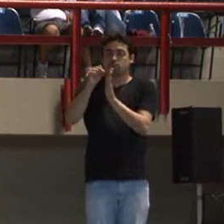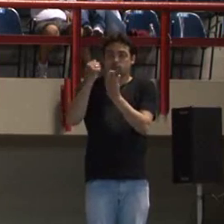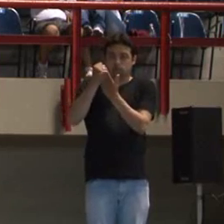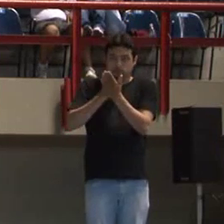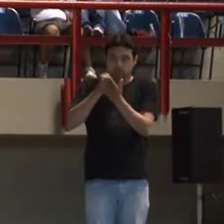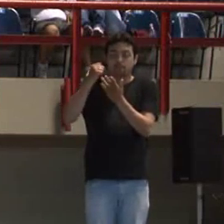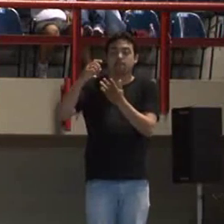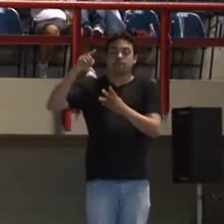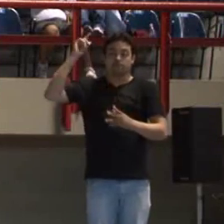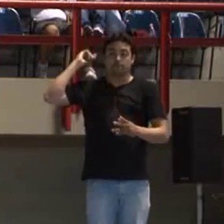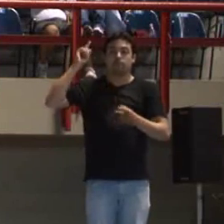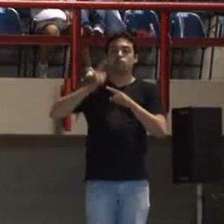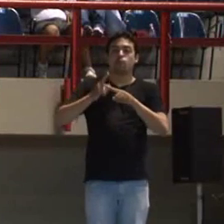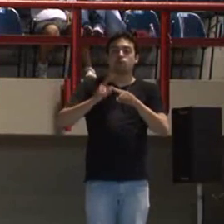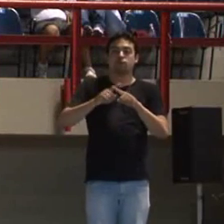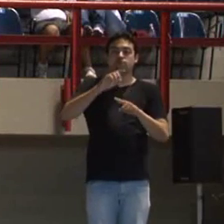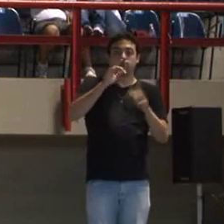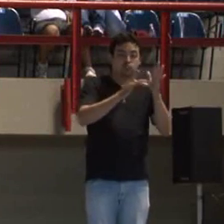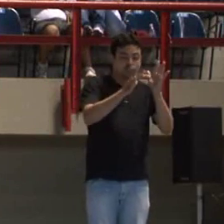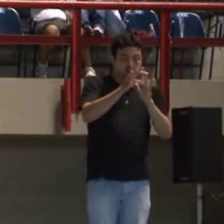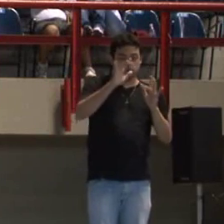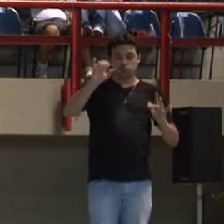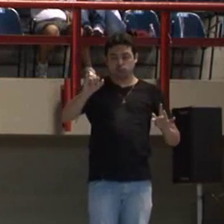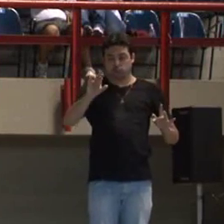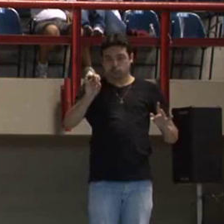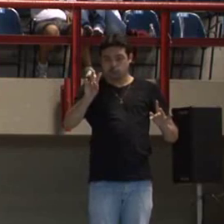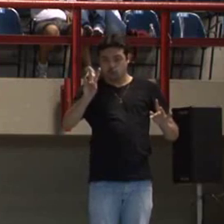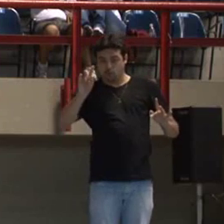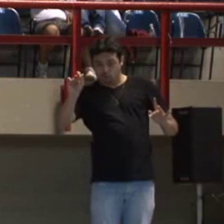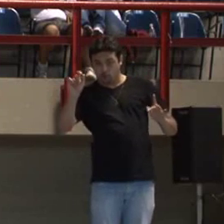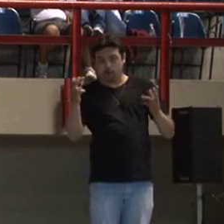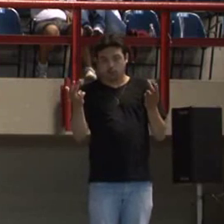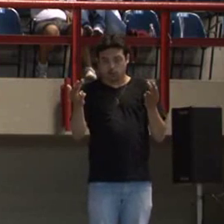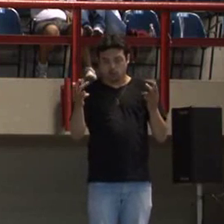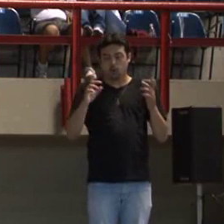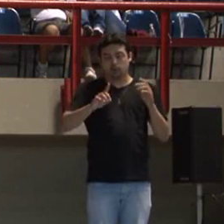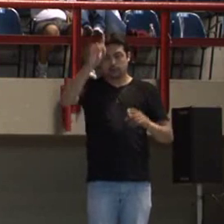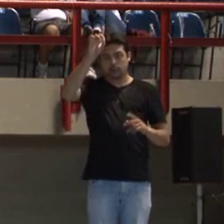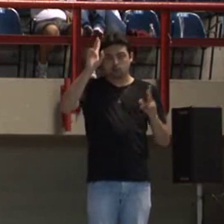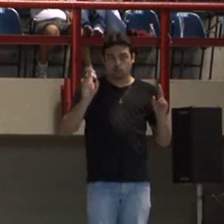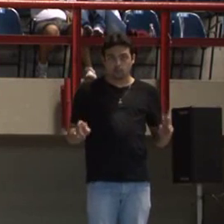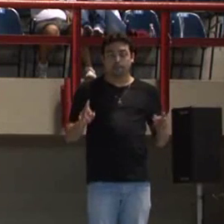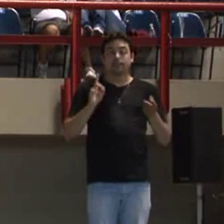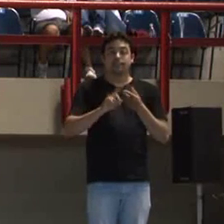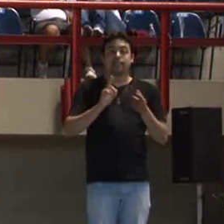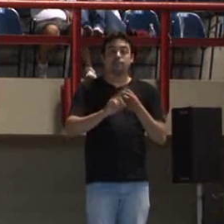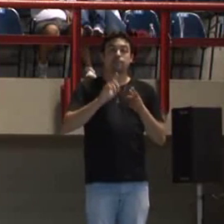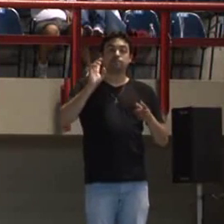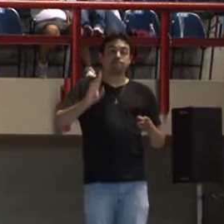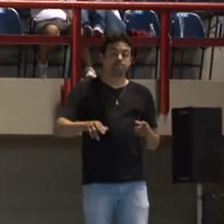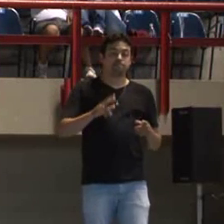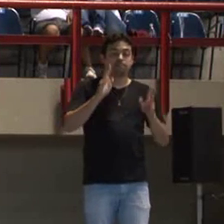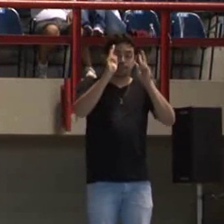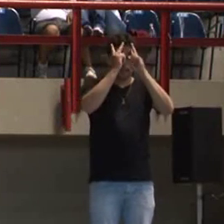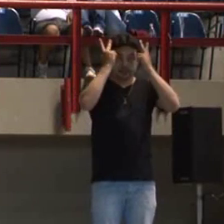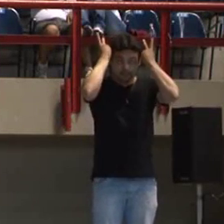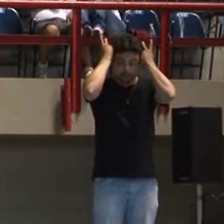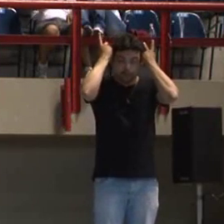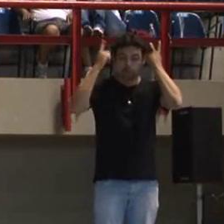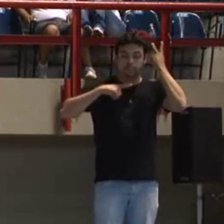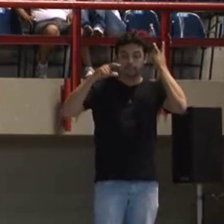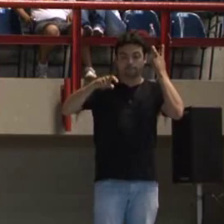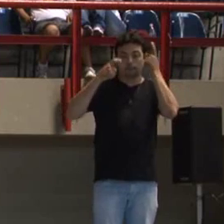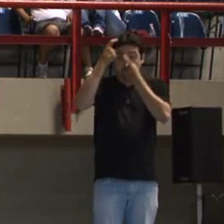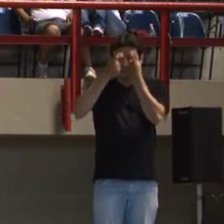cristão, Jesus e Jeová são o mesmo Deus, né, na Trindade Sagrada. Os hebreus, eles têm uma